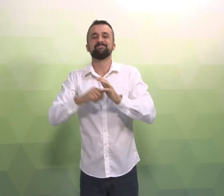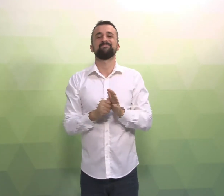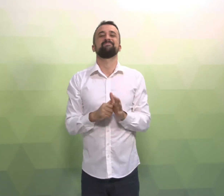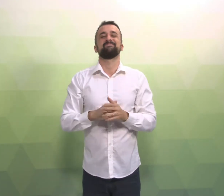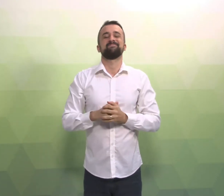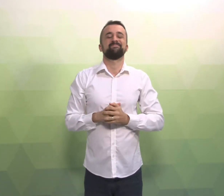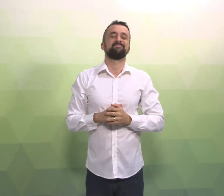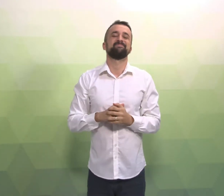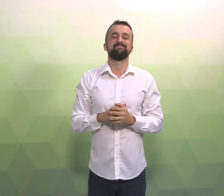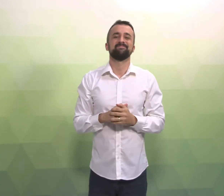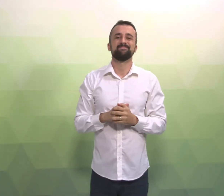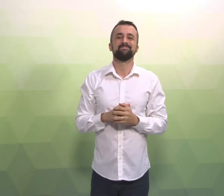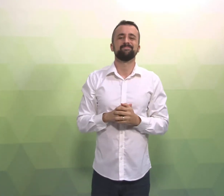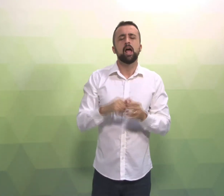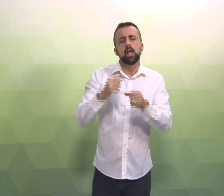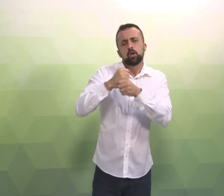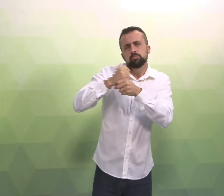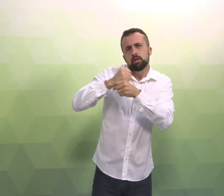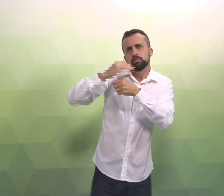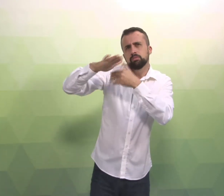e locação.